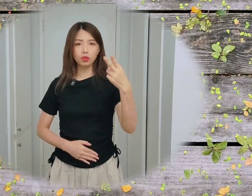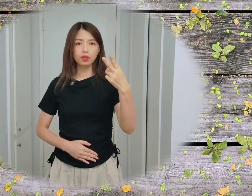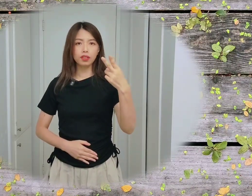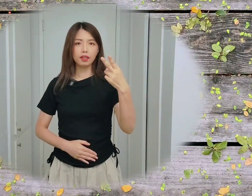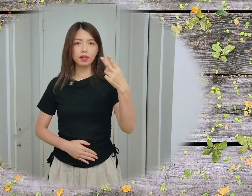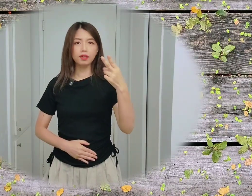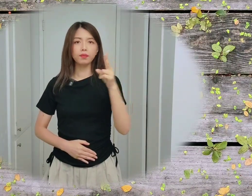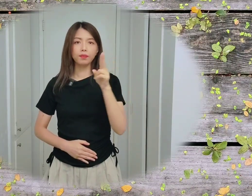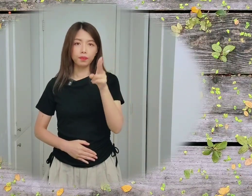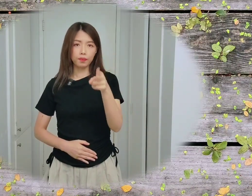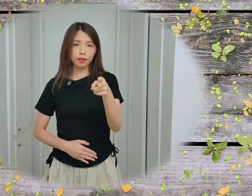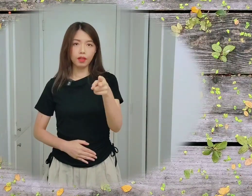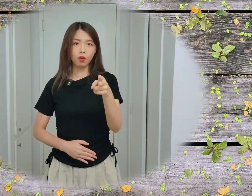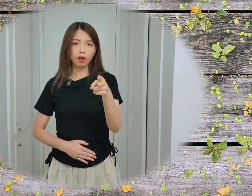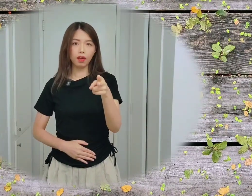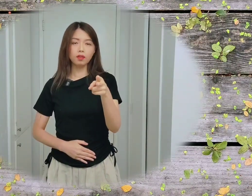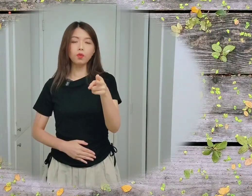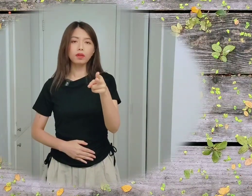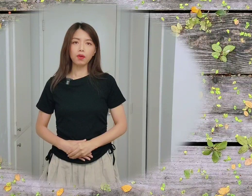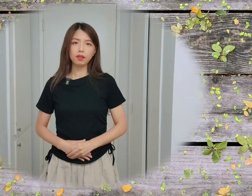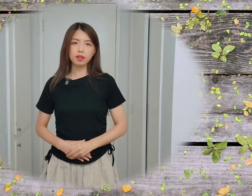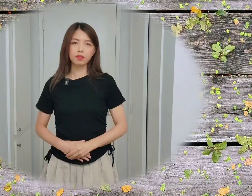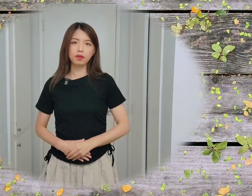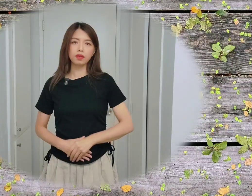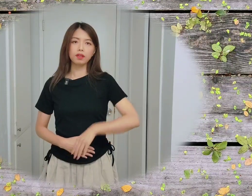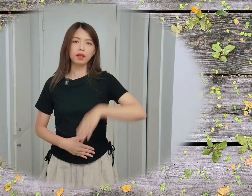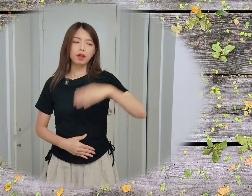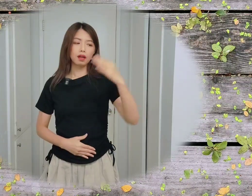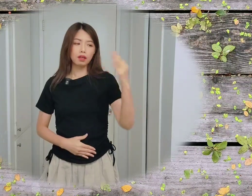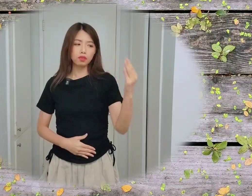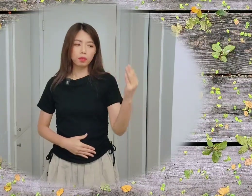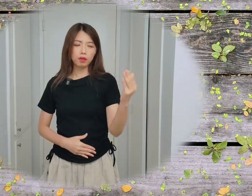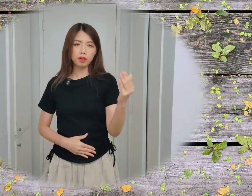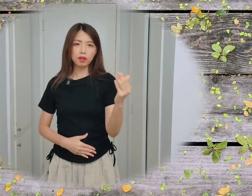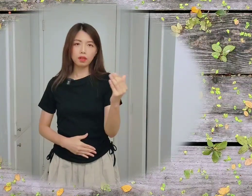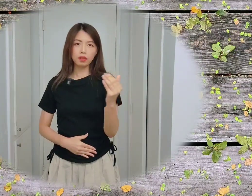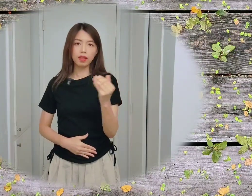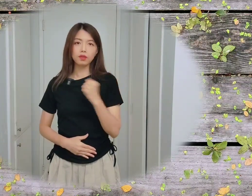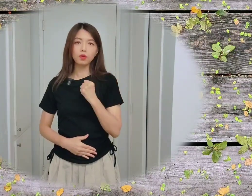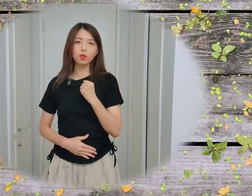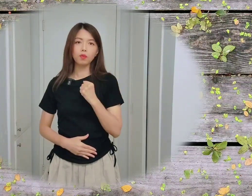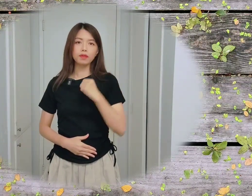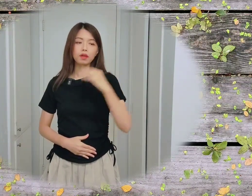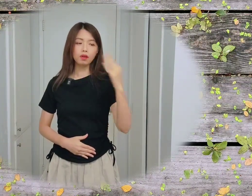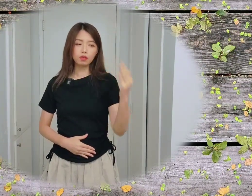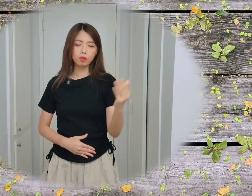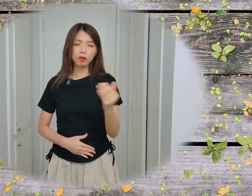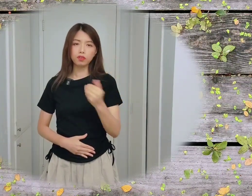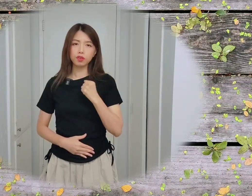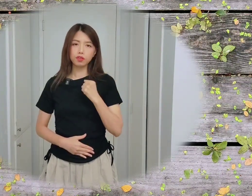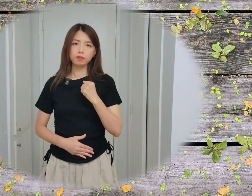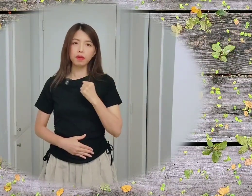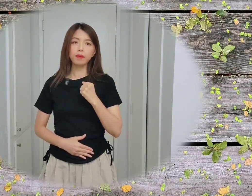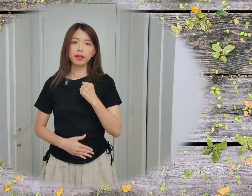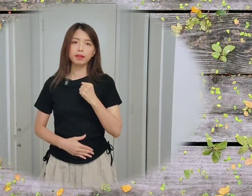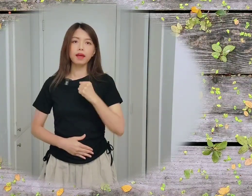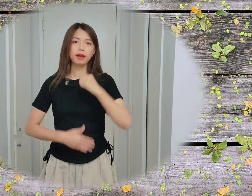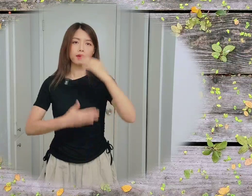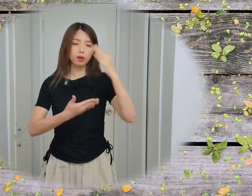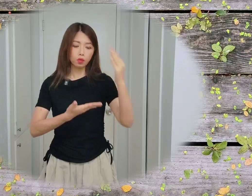검지하고 중지를 이렇게 손끝이 밖을 향하게 두시면 여라고 한 뜻의 모음이 돼요. 그래서 입